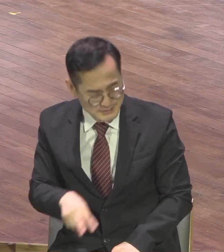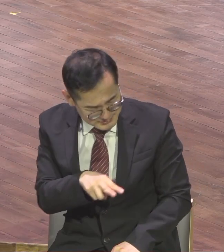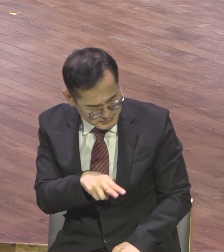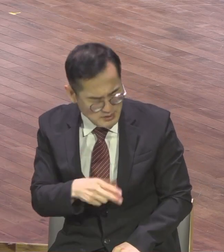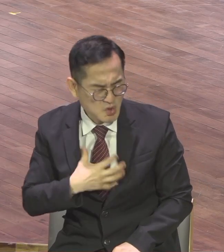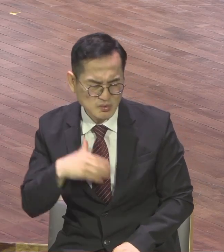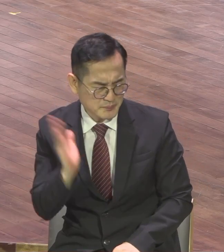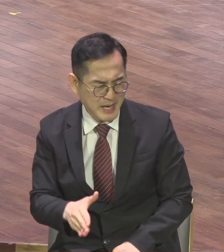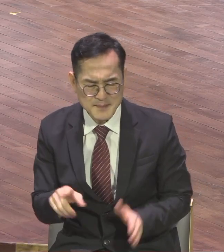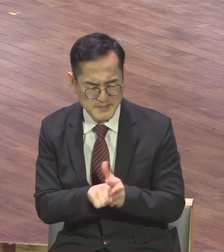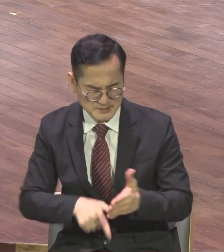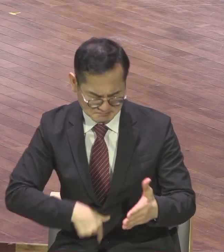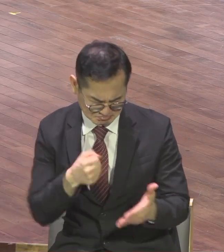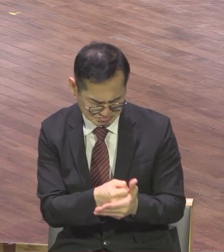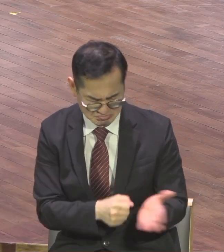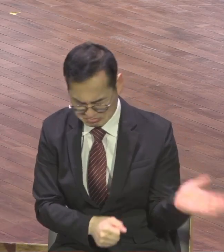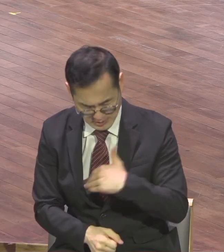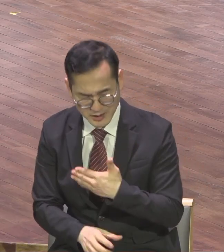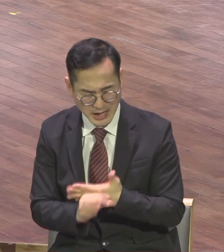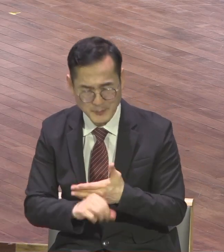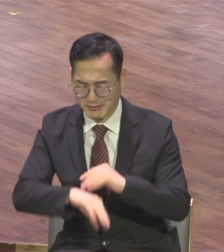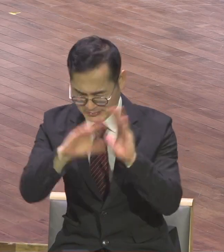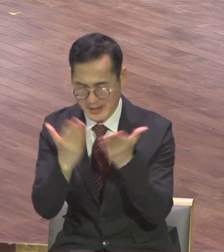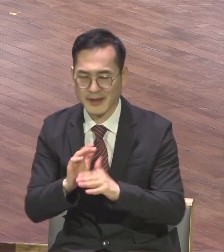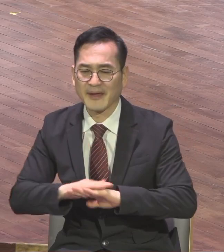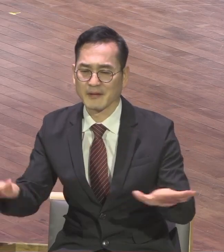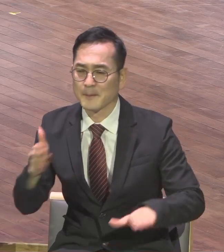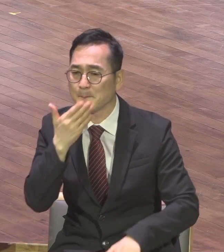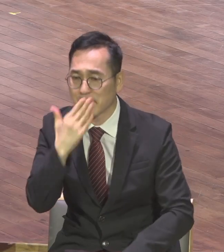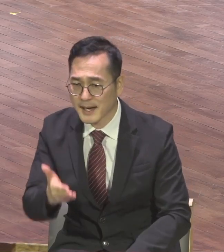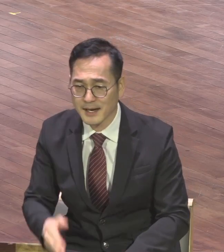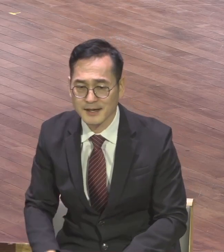믿음 가지면 다 해결된다. 믿음 가지면.